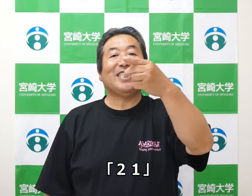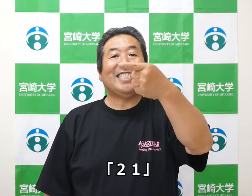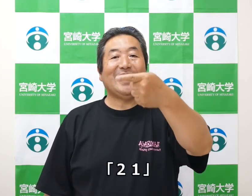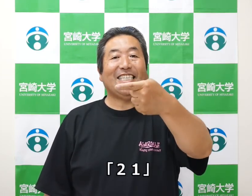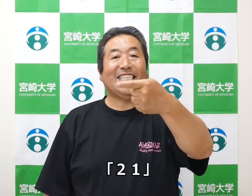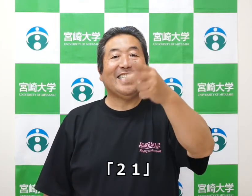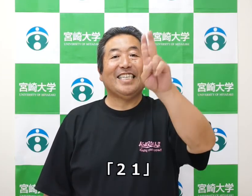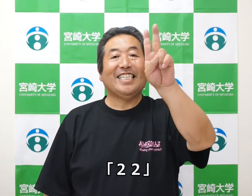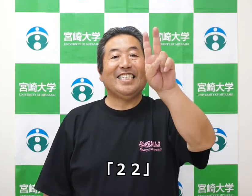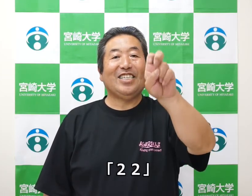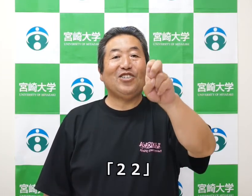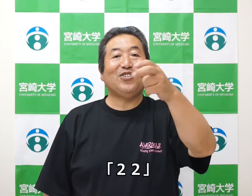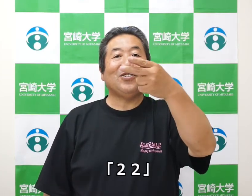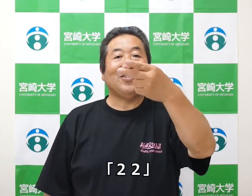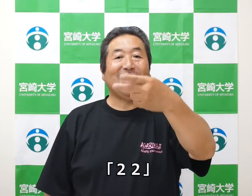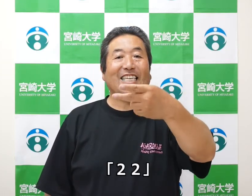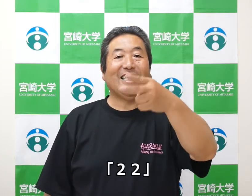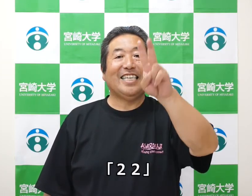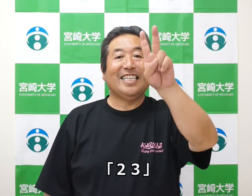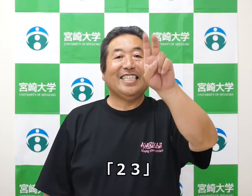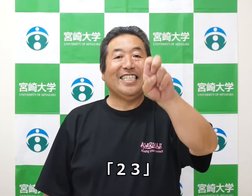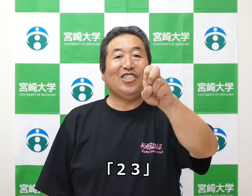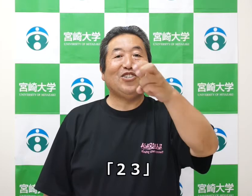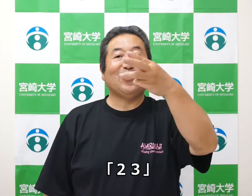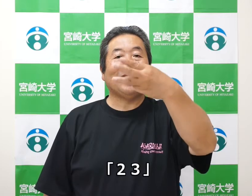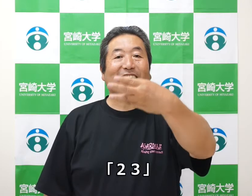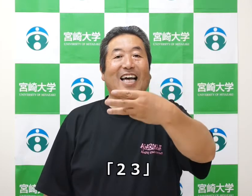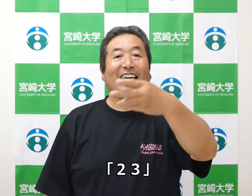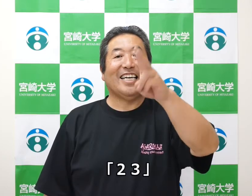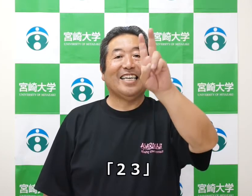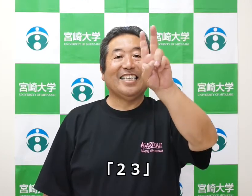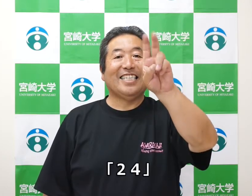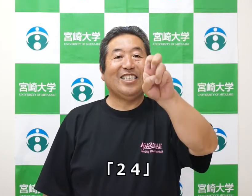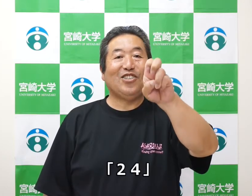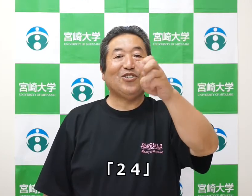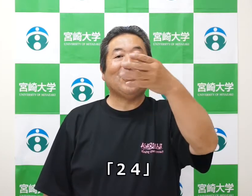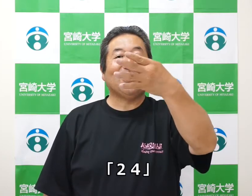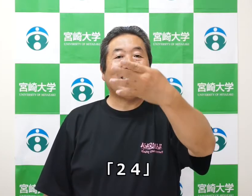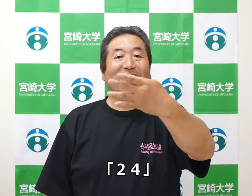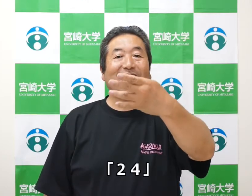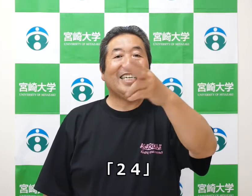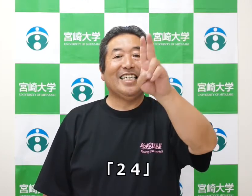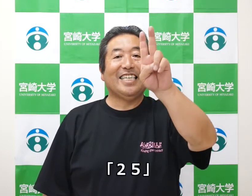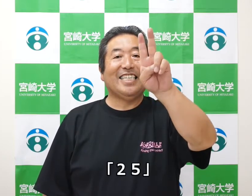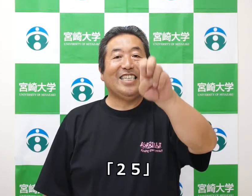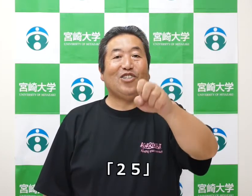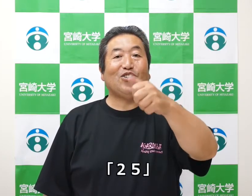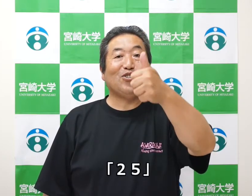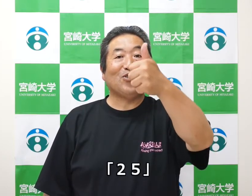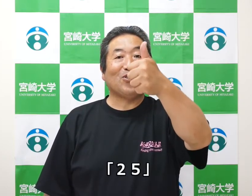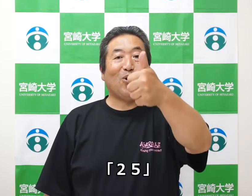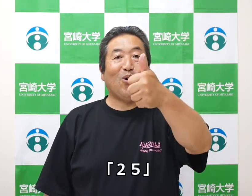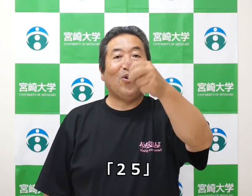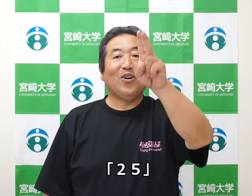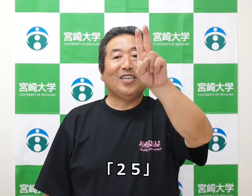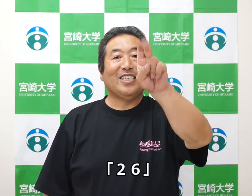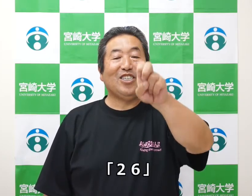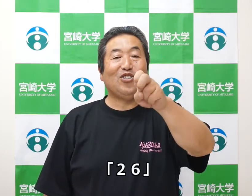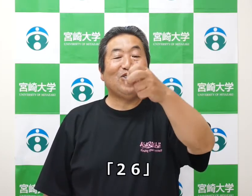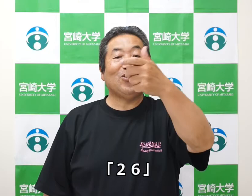21、22、23、24、25、